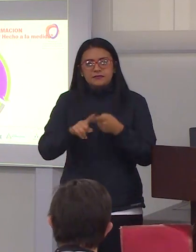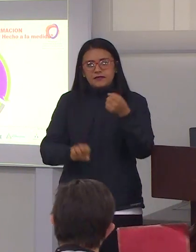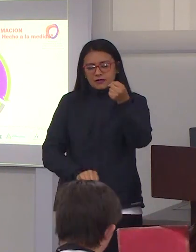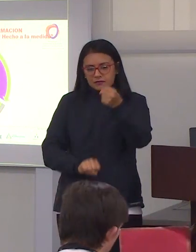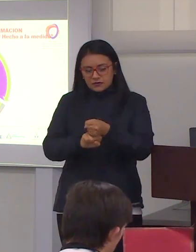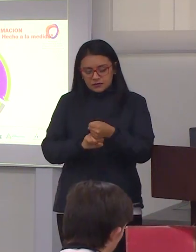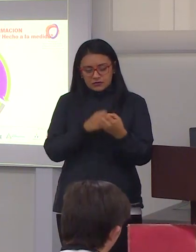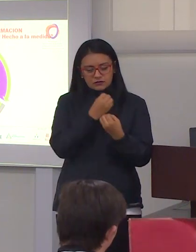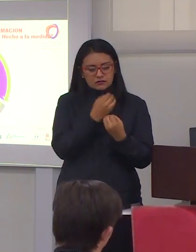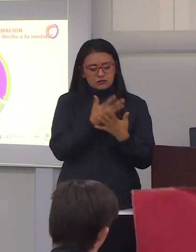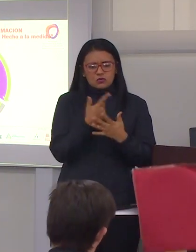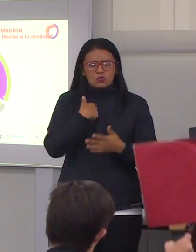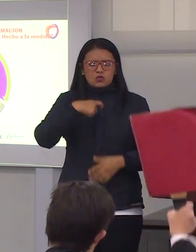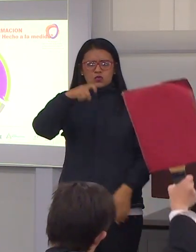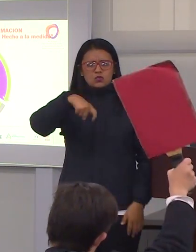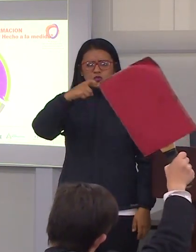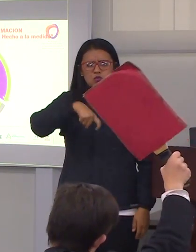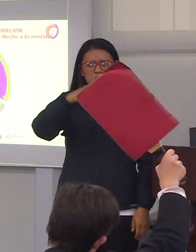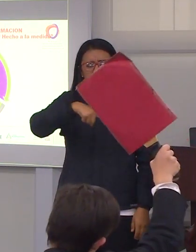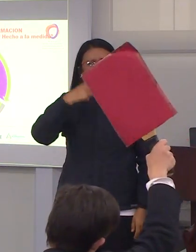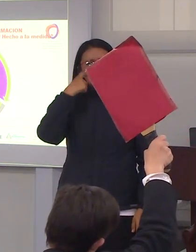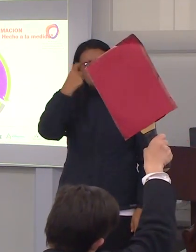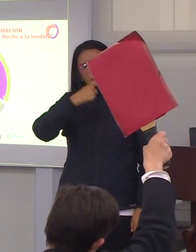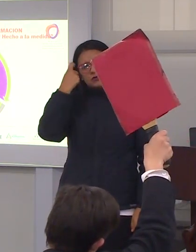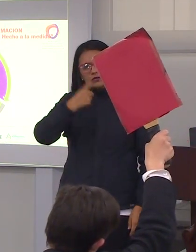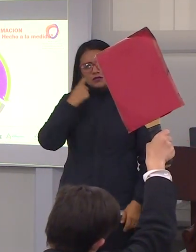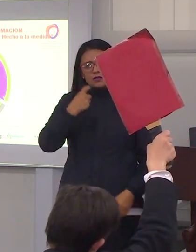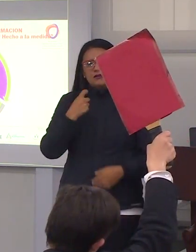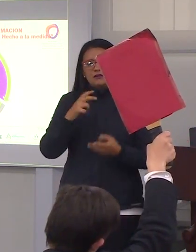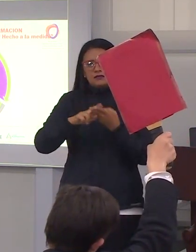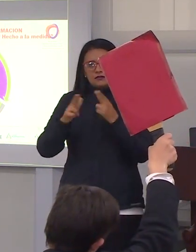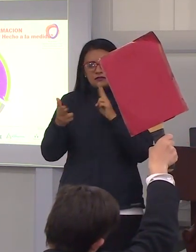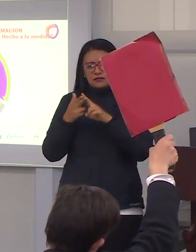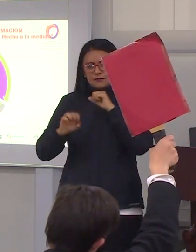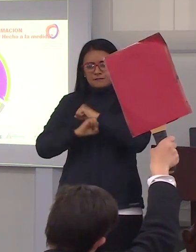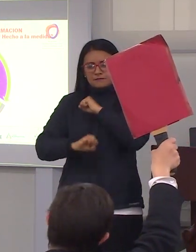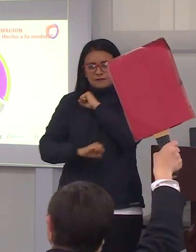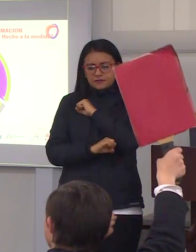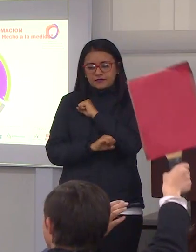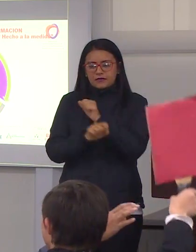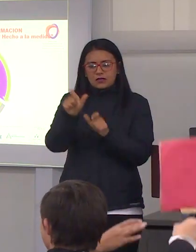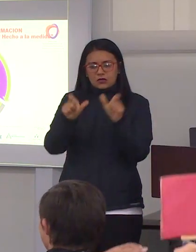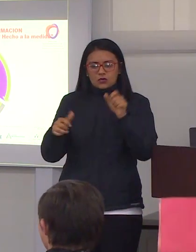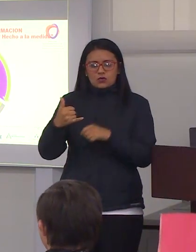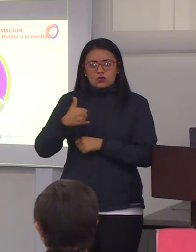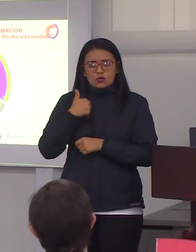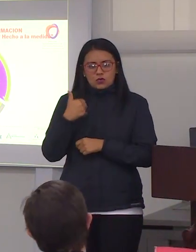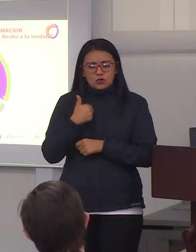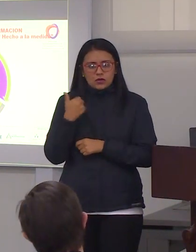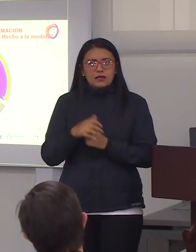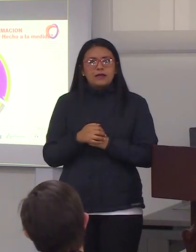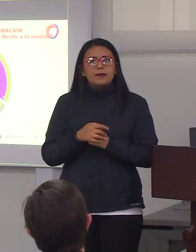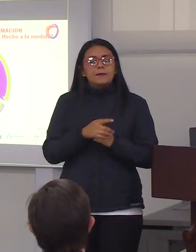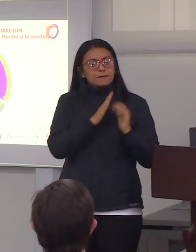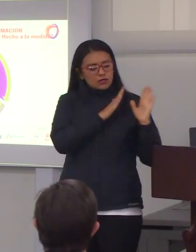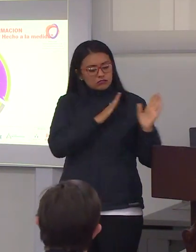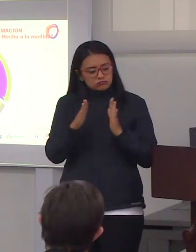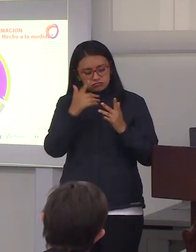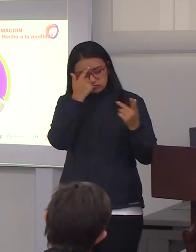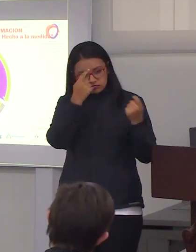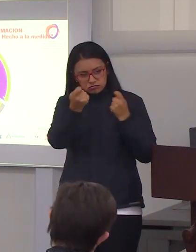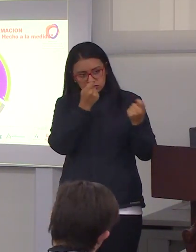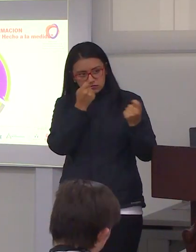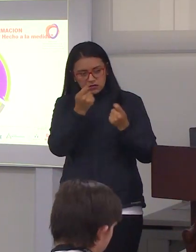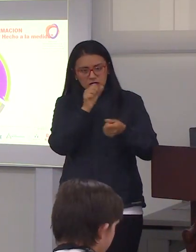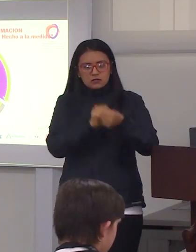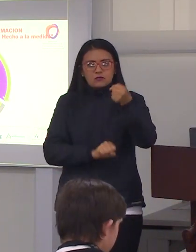estructurados que no obligatoriamente buscan, obviamente favorecer el potencial de cada chico, pero sobre todo es estructurar estrategias de